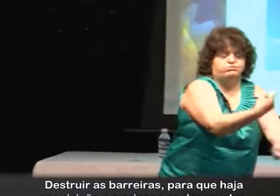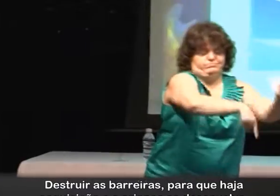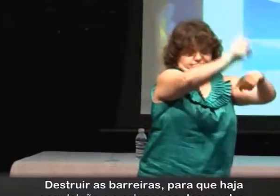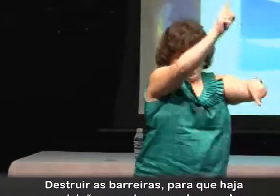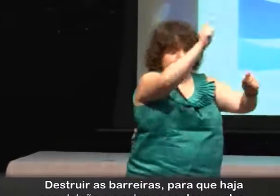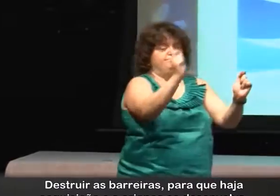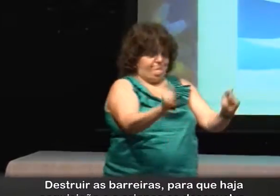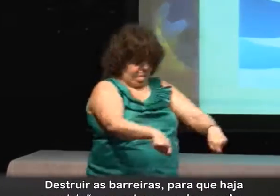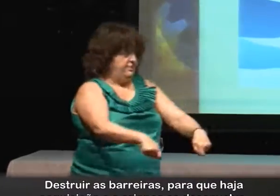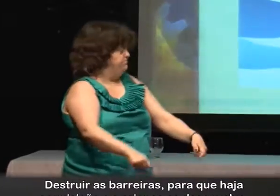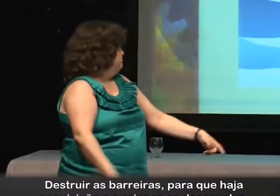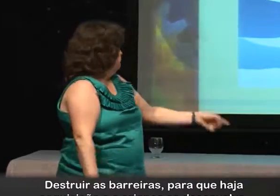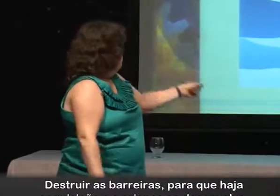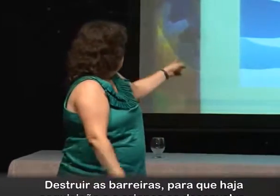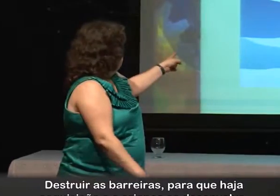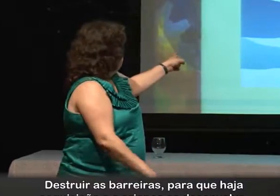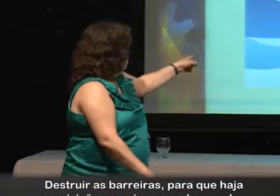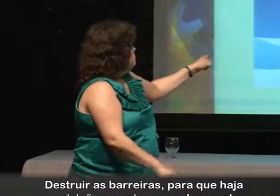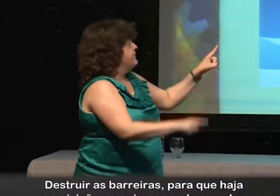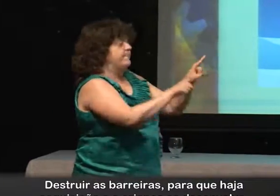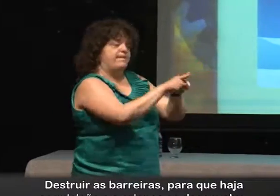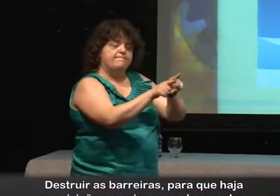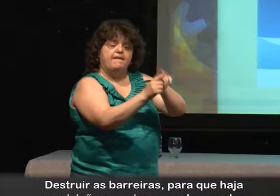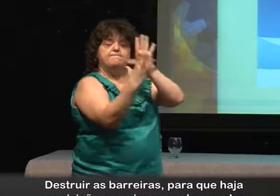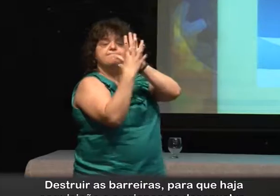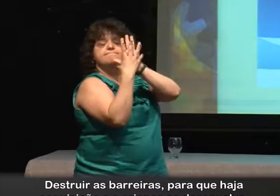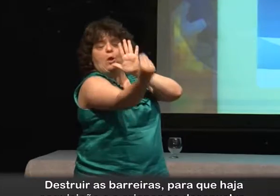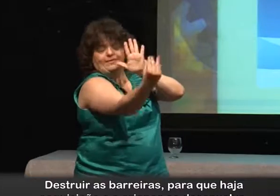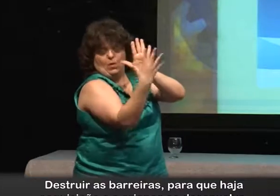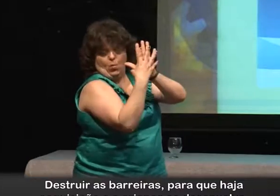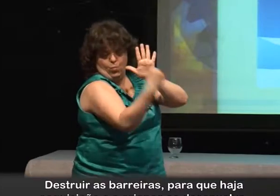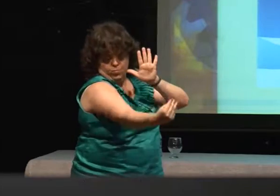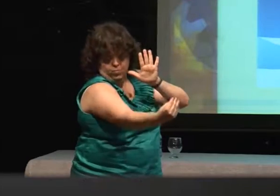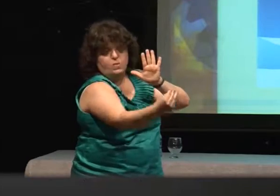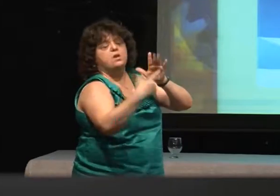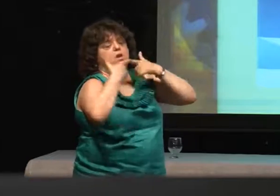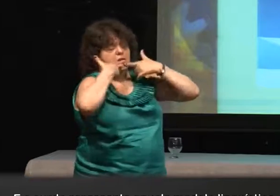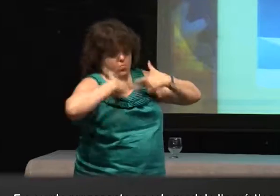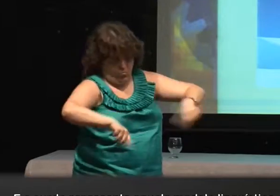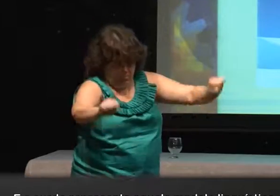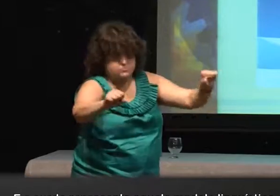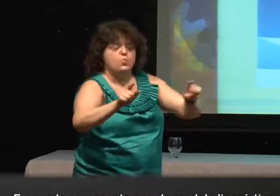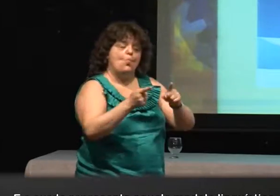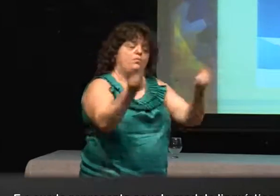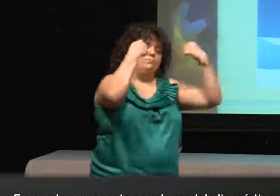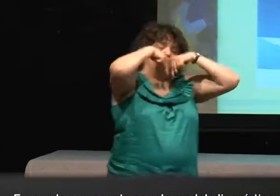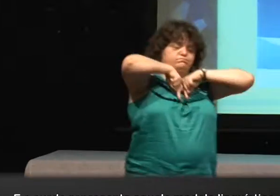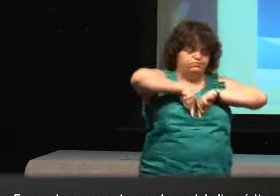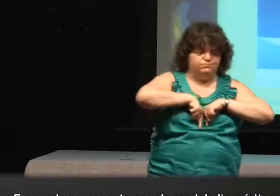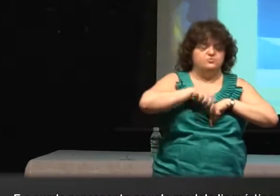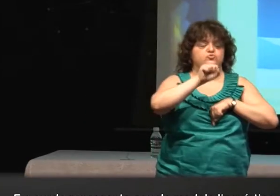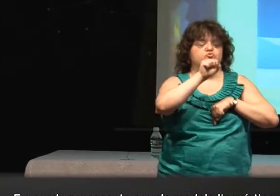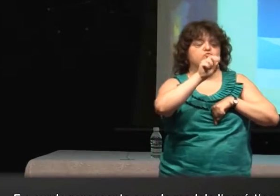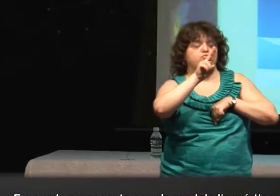destruir as barreiras para que haja aquisição e para que a criança se desenvolva. E aí também o surdo representa aquele